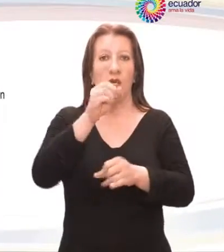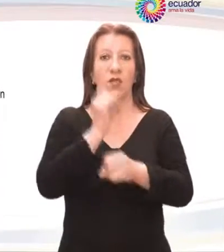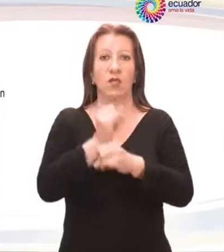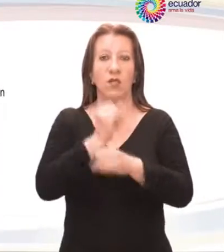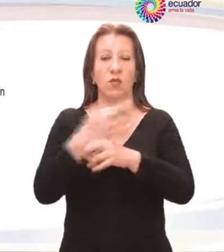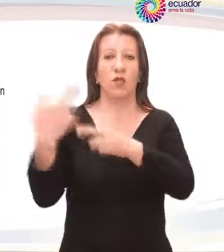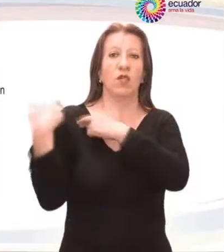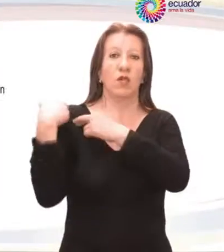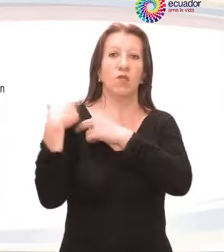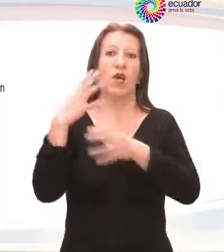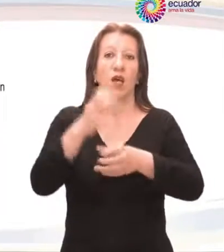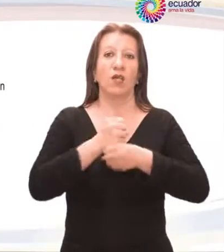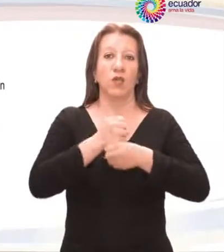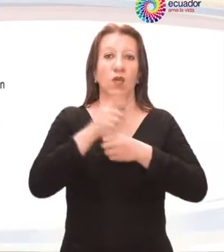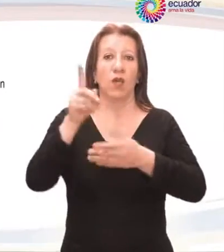encargada de la inclusión económica y social y o los gobiernos autónomos descentralizados articularán con las entidades públicas